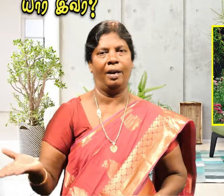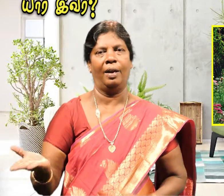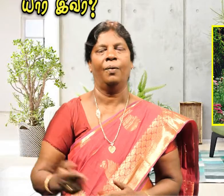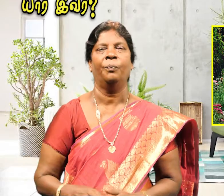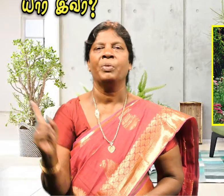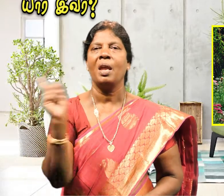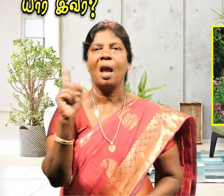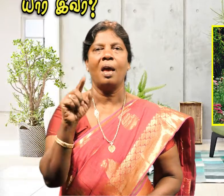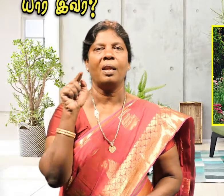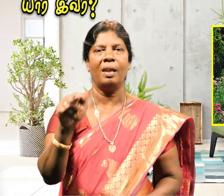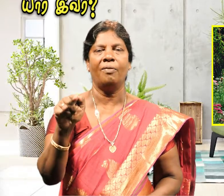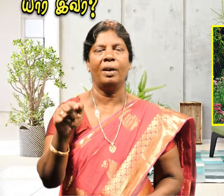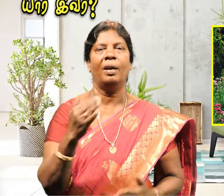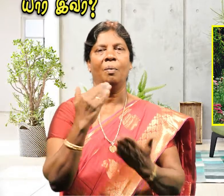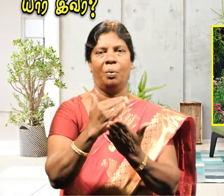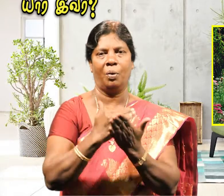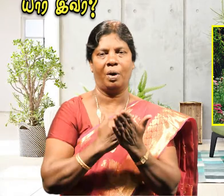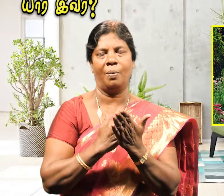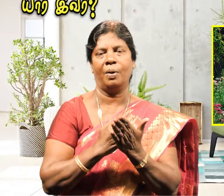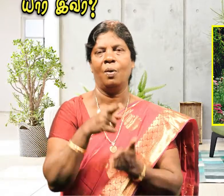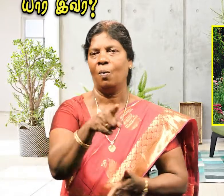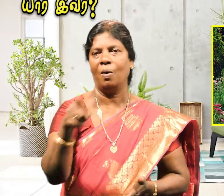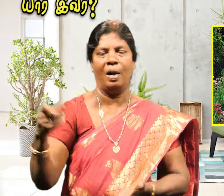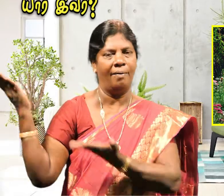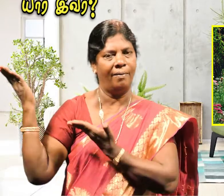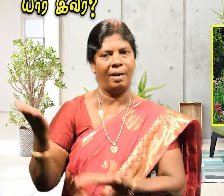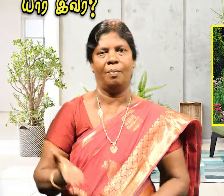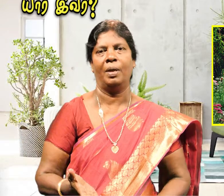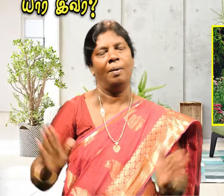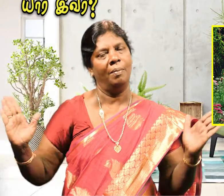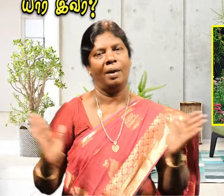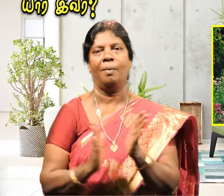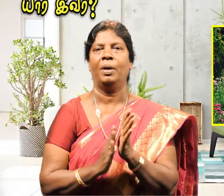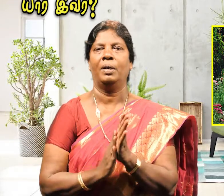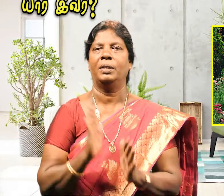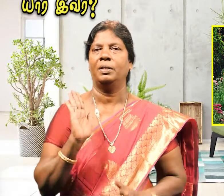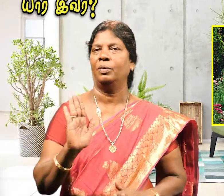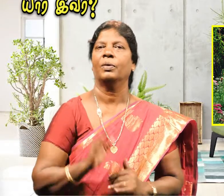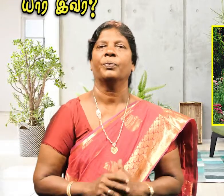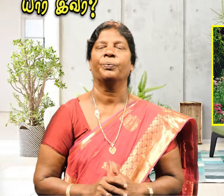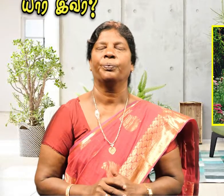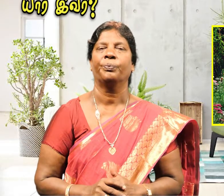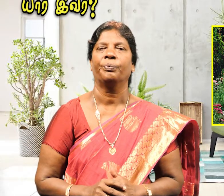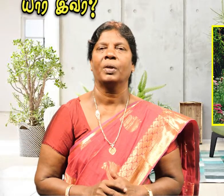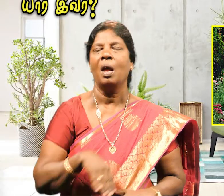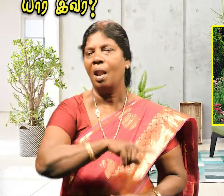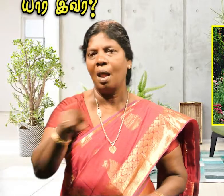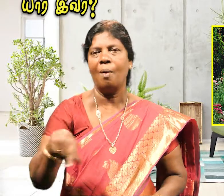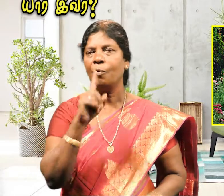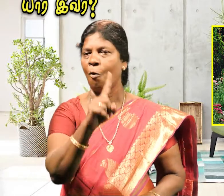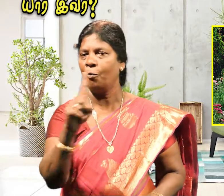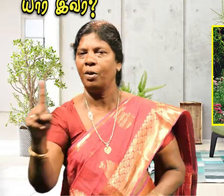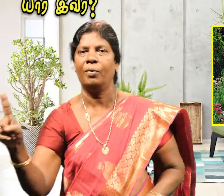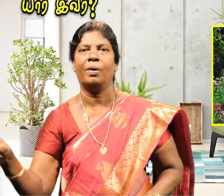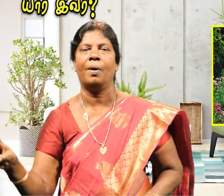அன்பார்ந்த நேயர்களே, யாரேவர் நிகழ்ச்சிக்கு உங்களை வரவேற்பதிலே மிக்க மகிழ்ச்சி அடைகிறேன்.